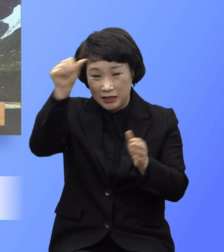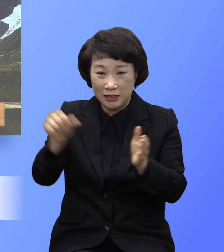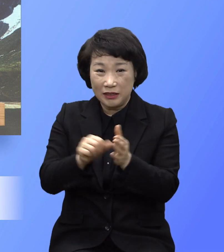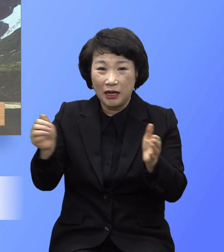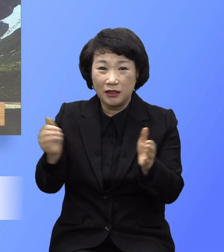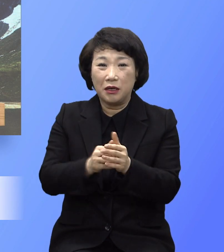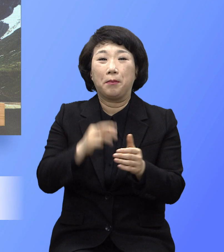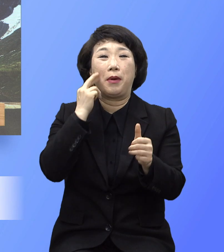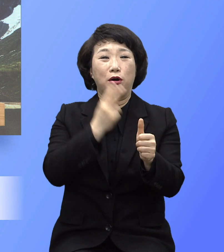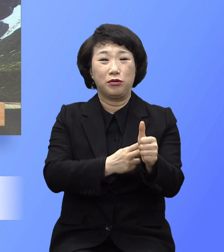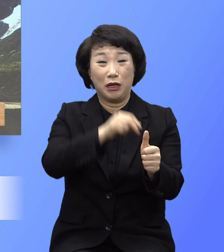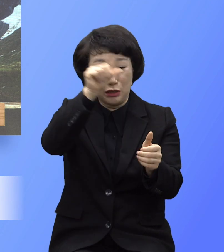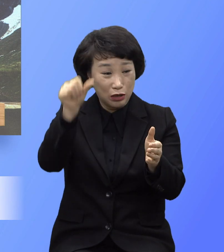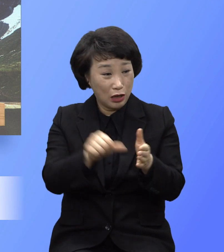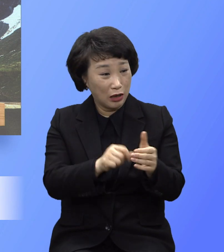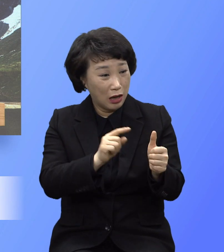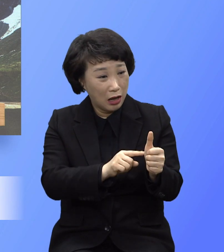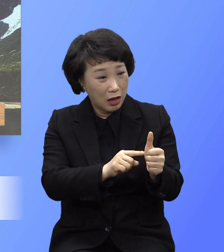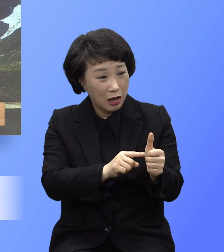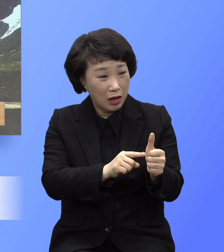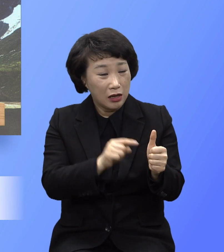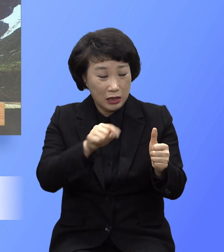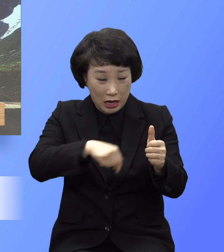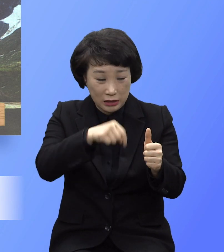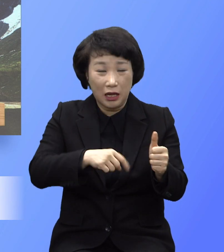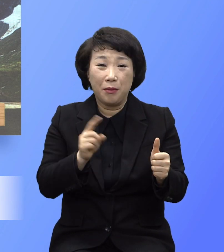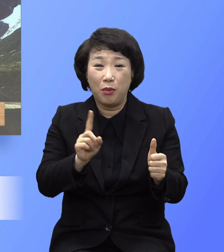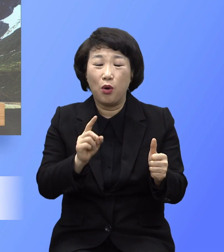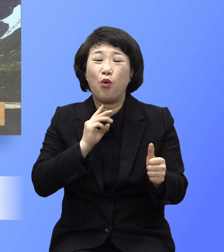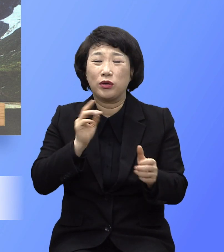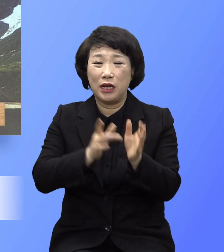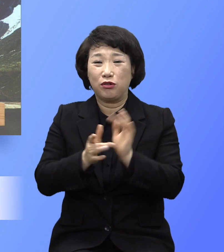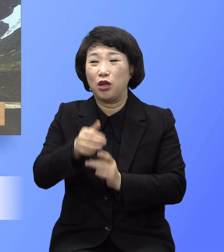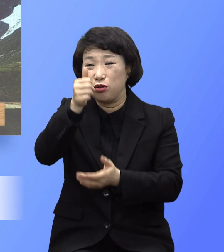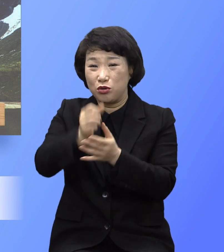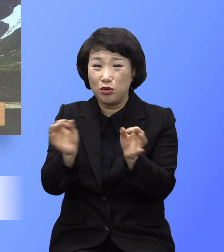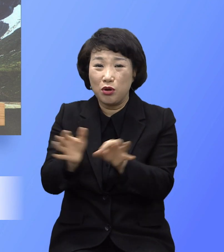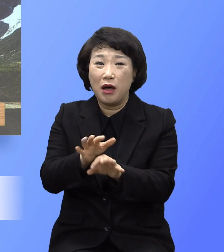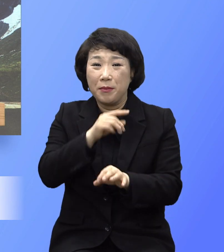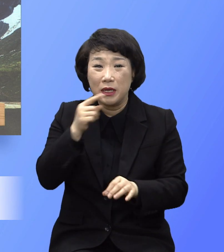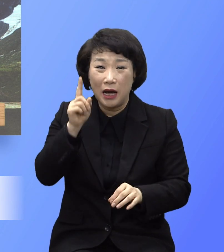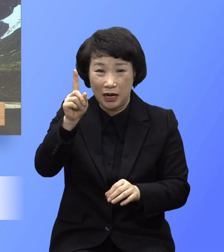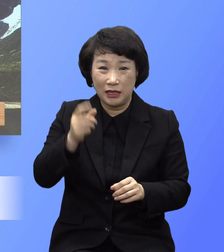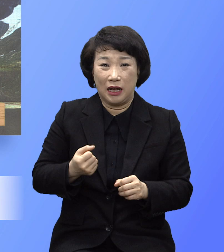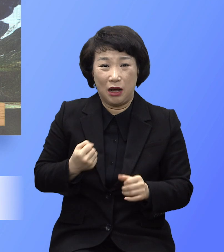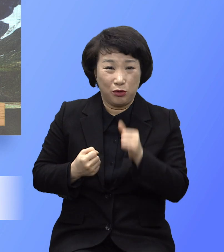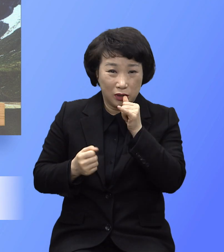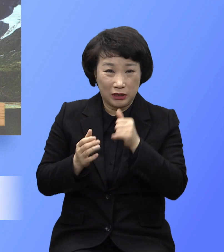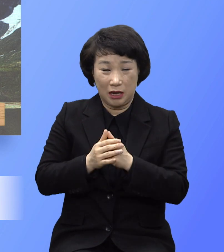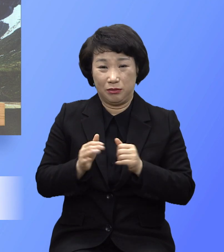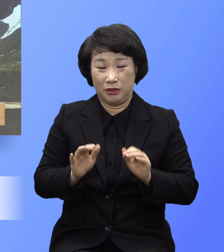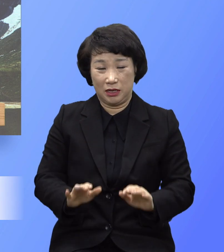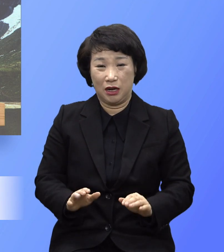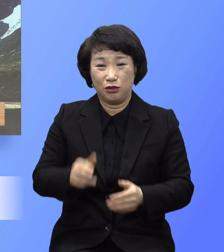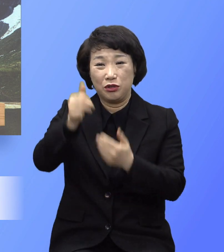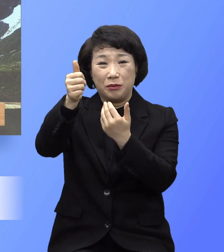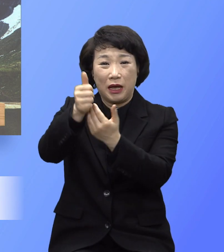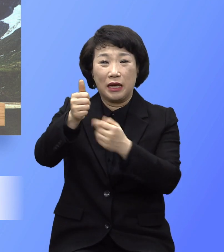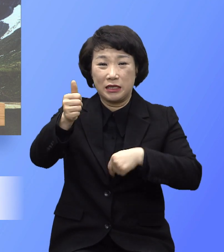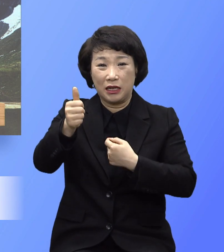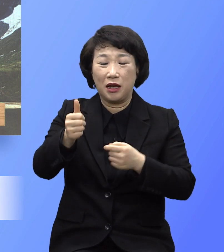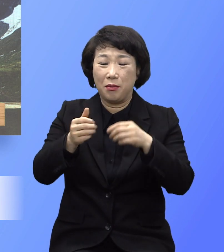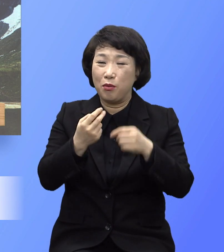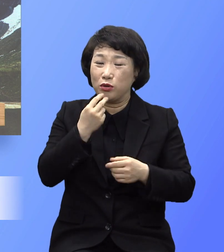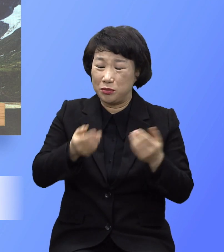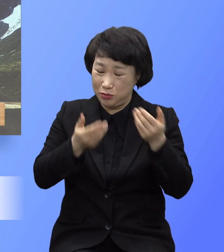마감한 바울의 생애, 그 속에는 오직 예수님의 속죄의 피가 있기 때문에 주 앞에 자기